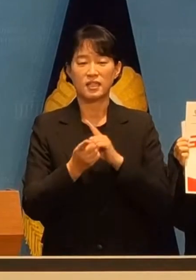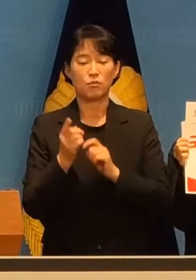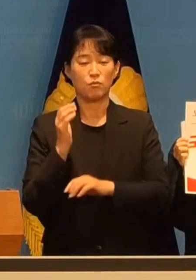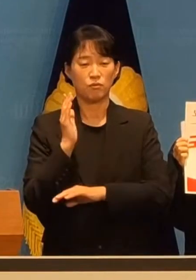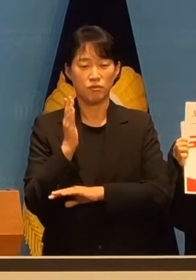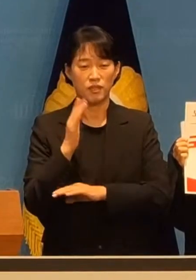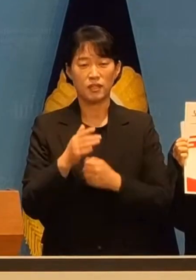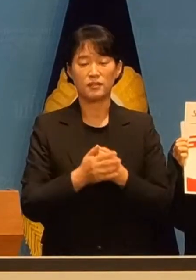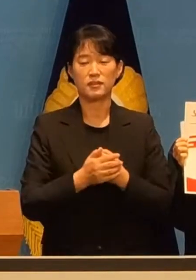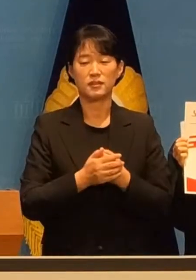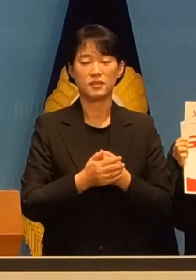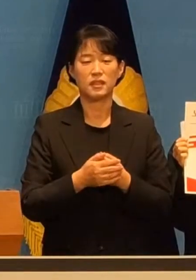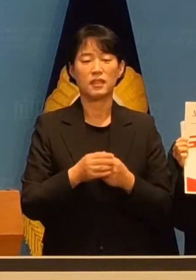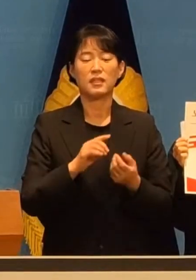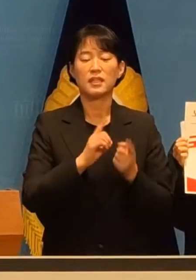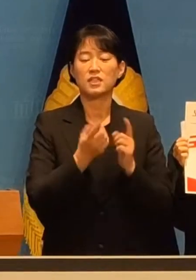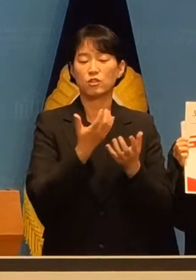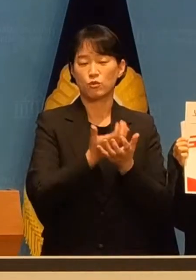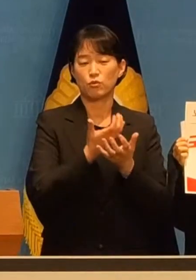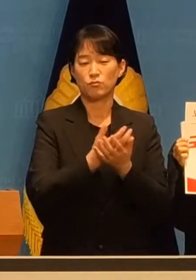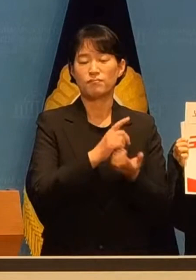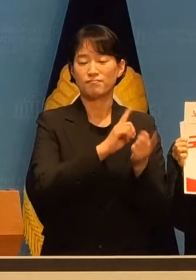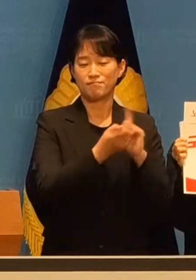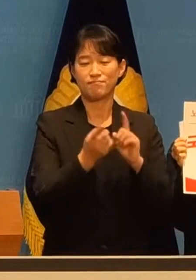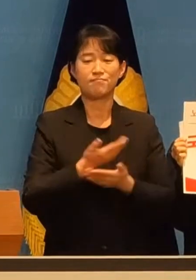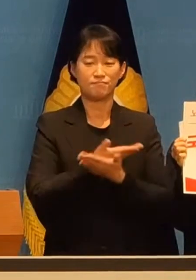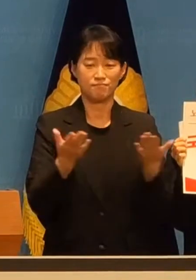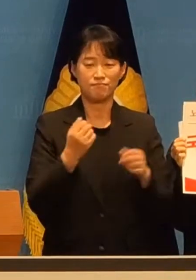회견문은 보도자료로 대체하도록 하겠습니다.